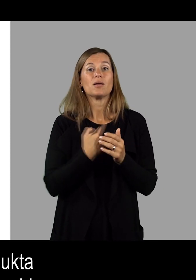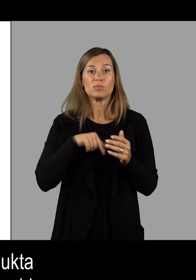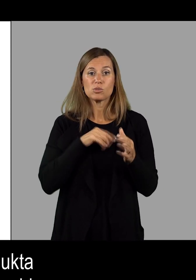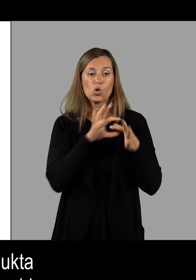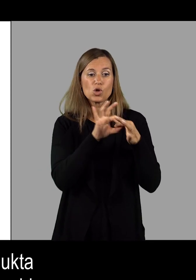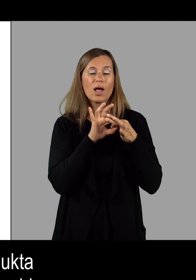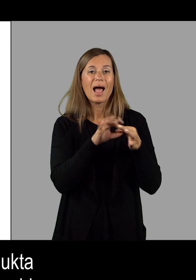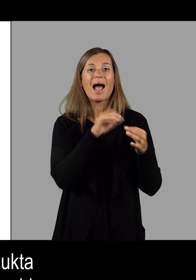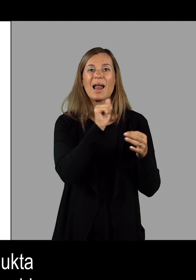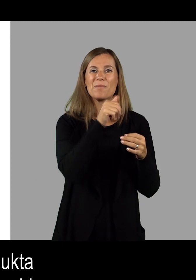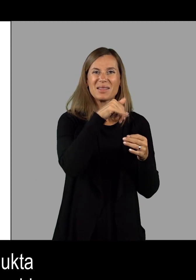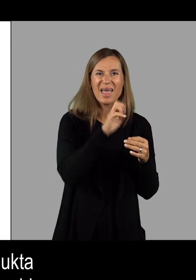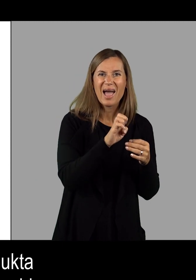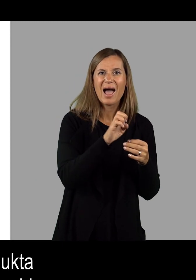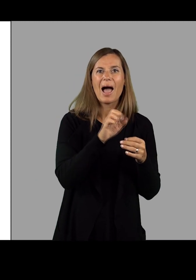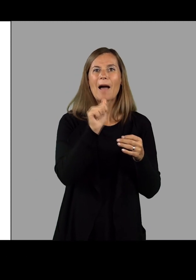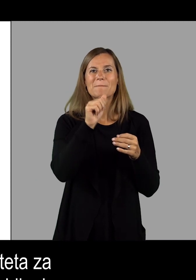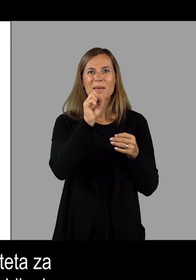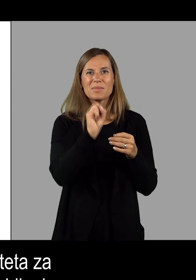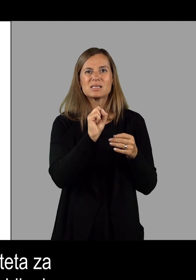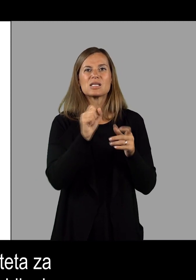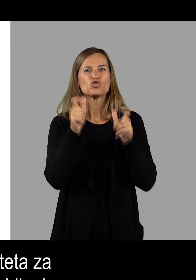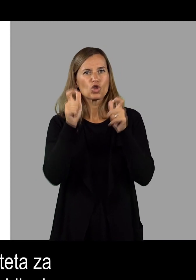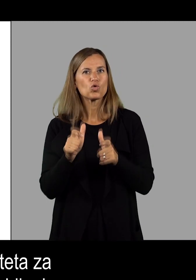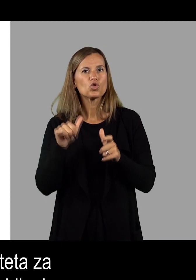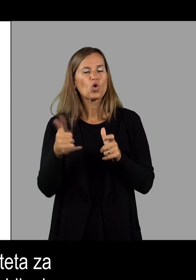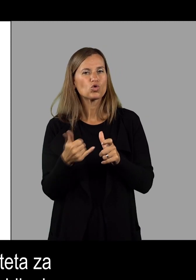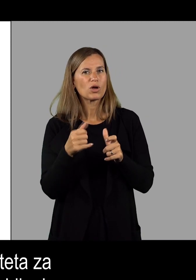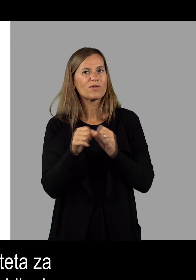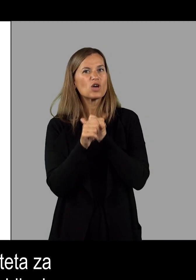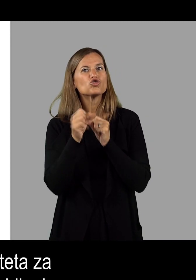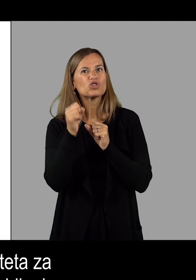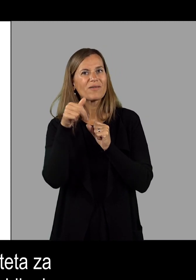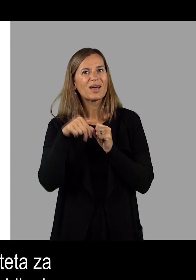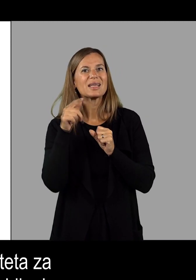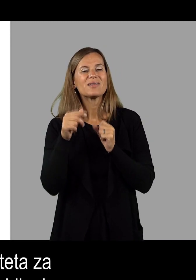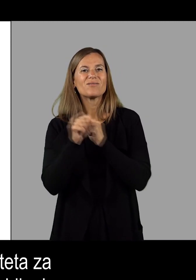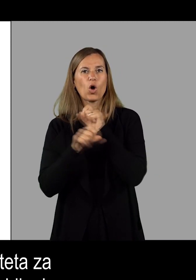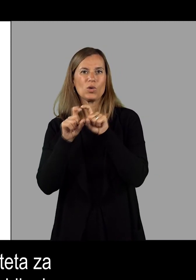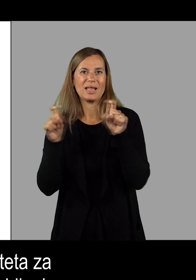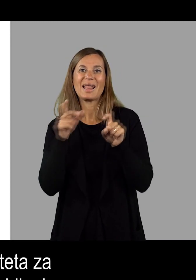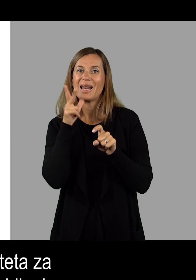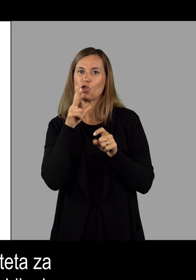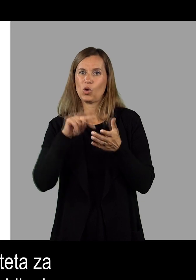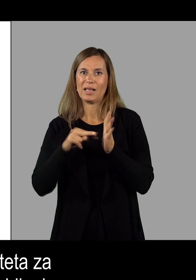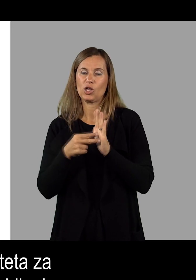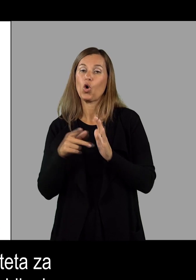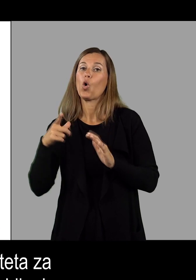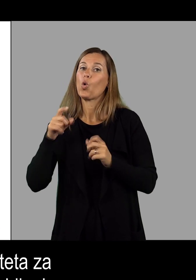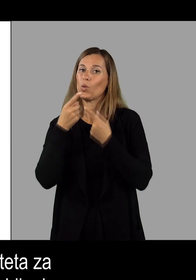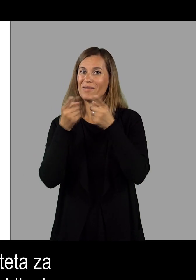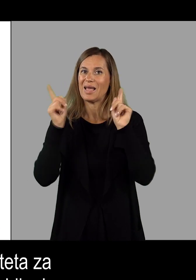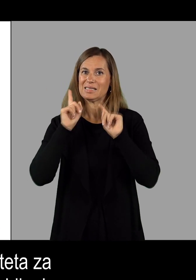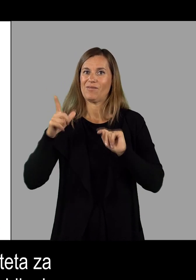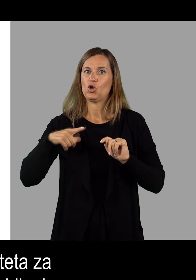smo sodelovali Alpineon, Amebis, Institut Jožef Štefan in Fakulteta za elektrotehniko Univerze v